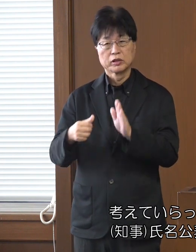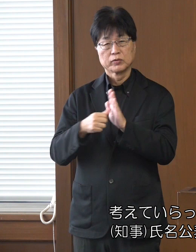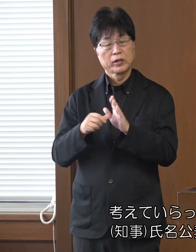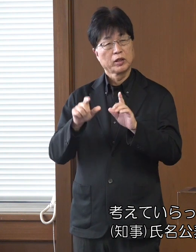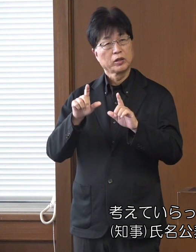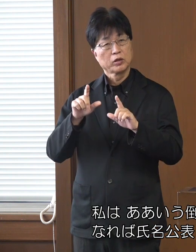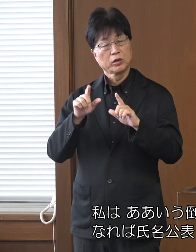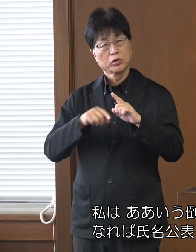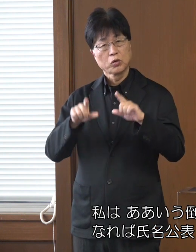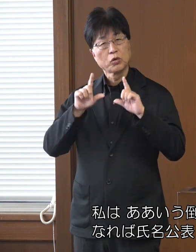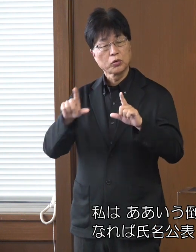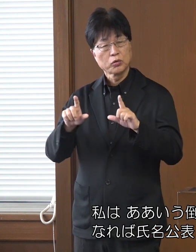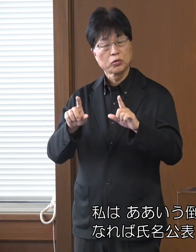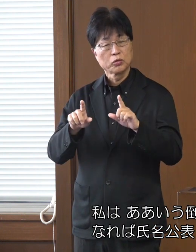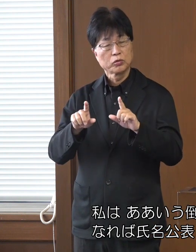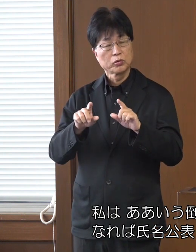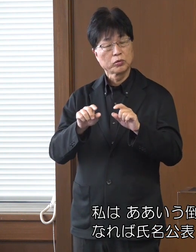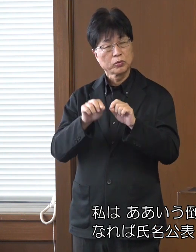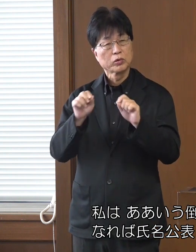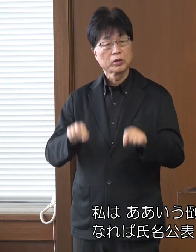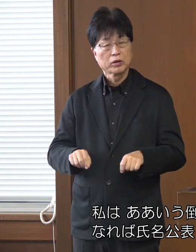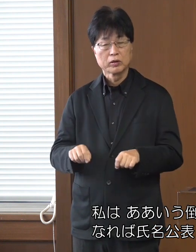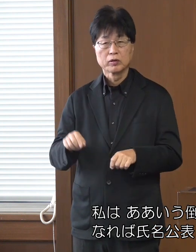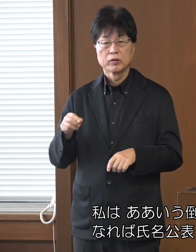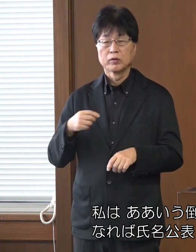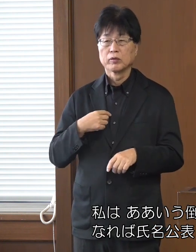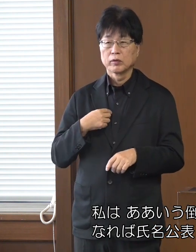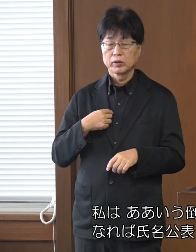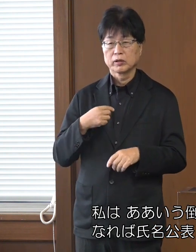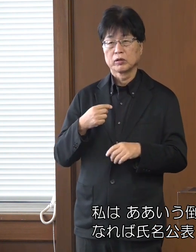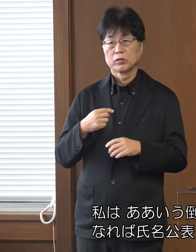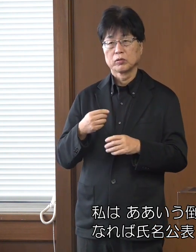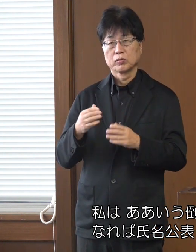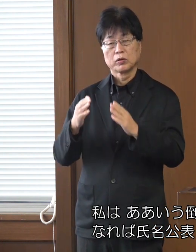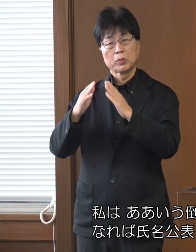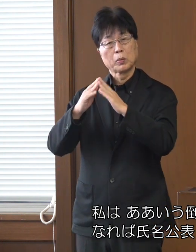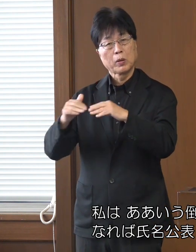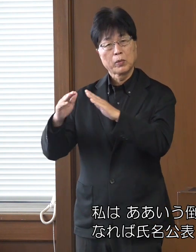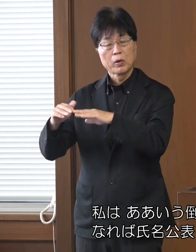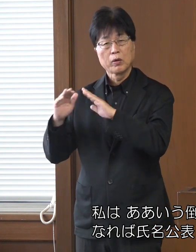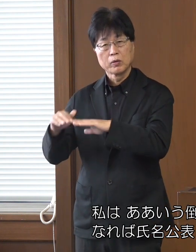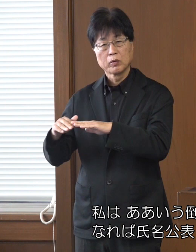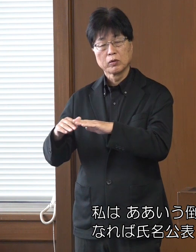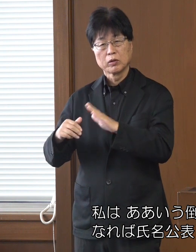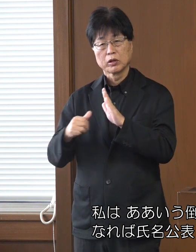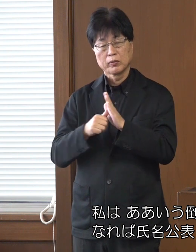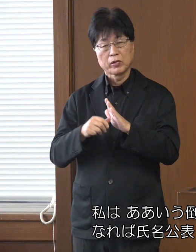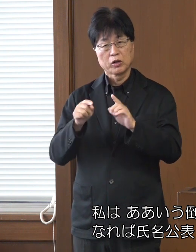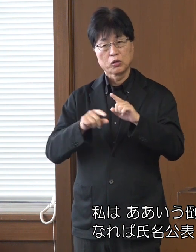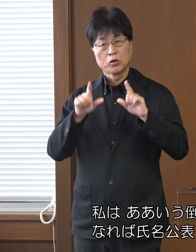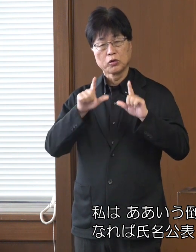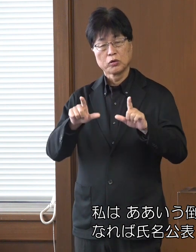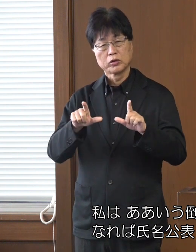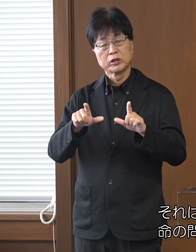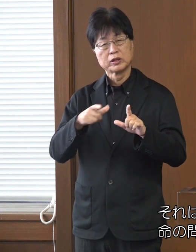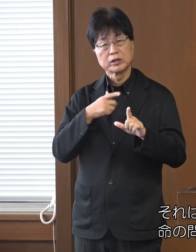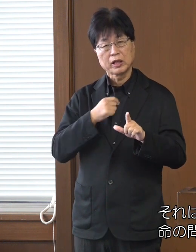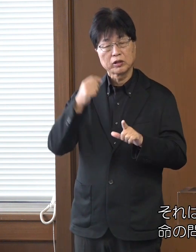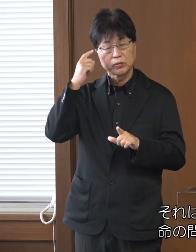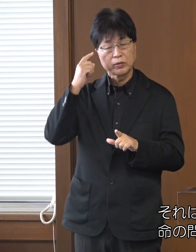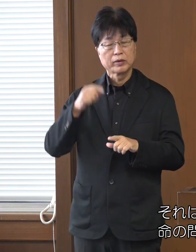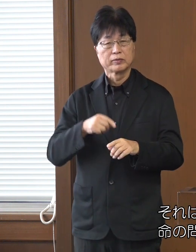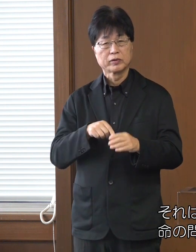ですか。私はああいう倒壊家屋とかそういったことになれば氏名公表しようと思っています。それ